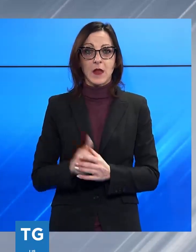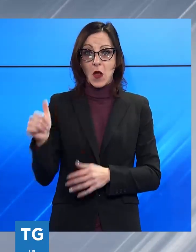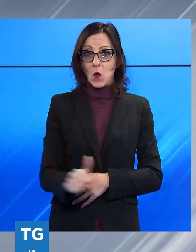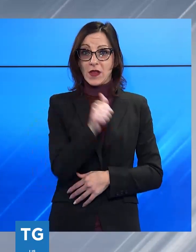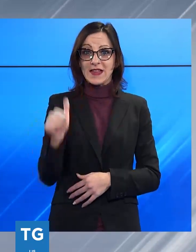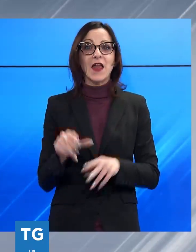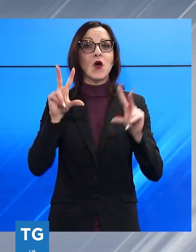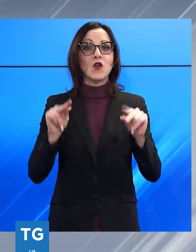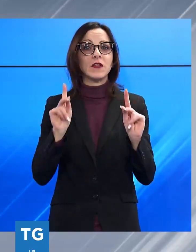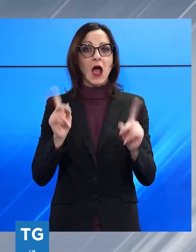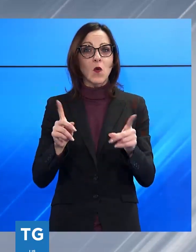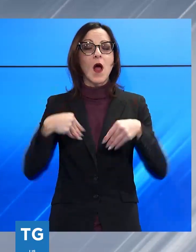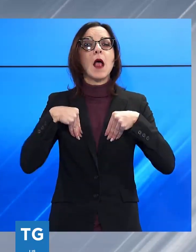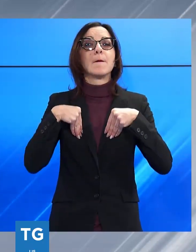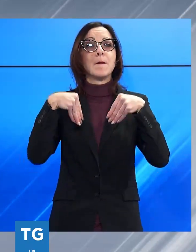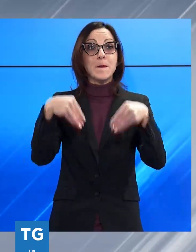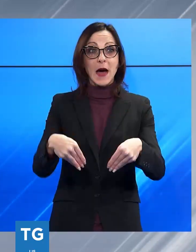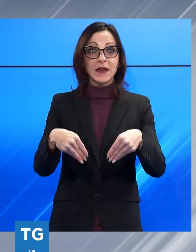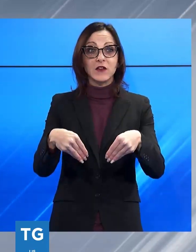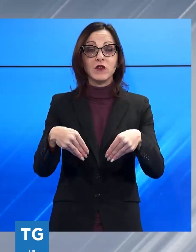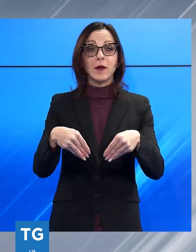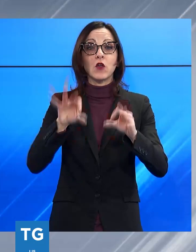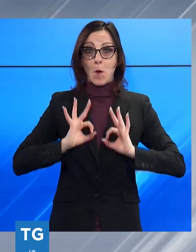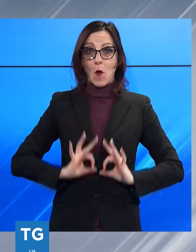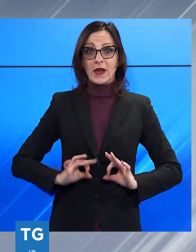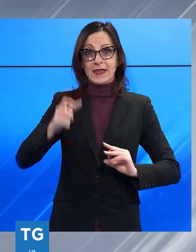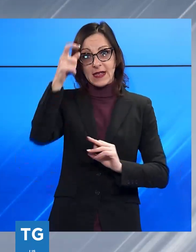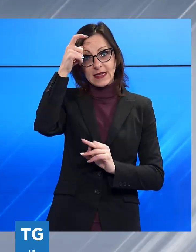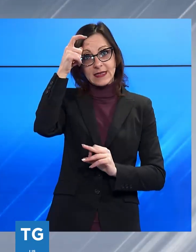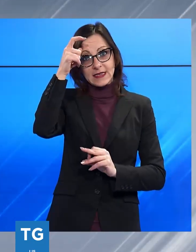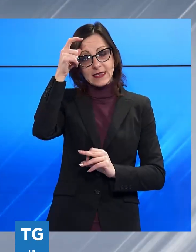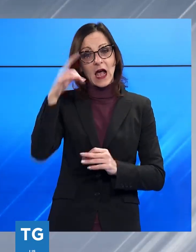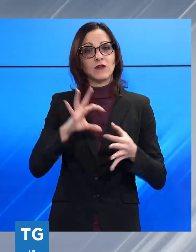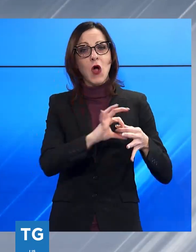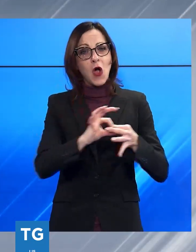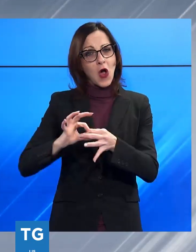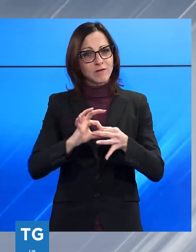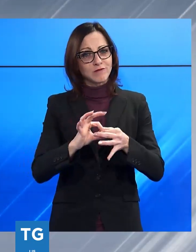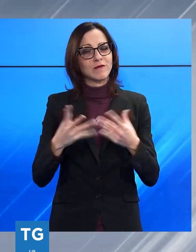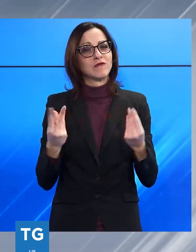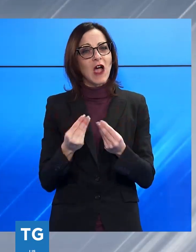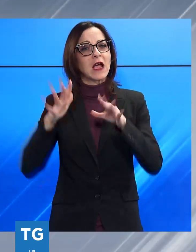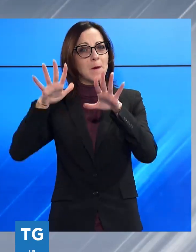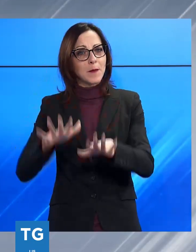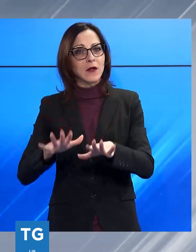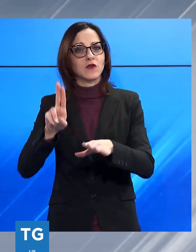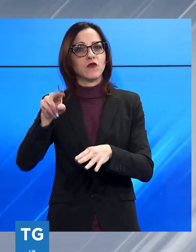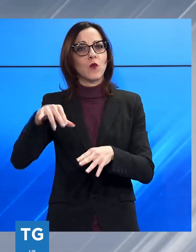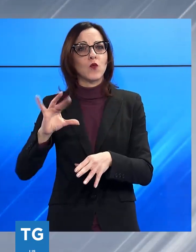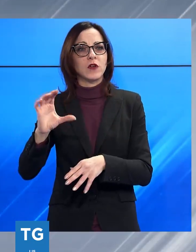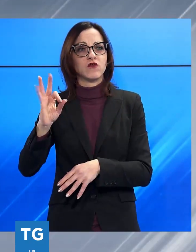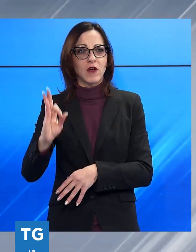novità è stata la partecipazione del personale della Polizia di Stato per una sinergia che ha visto anche il patrocinio dell'Unicef